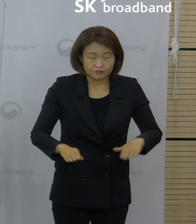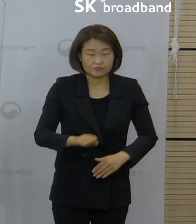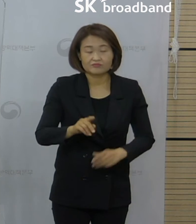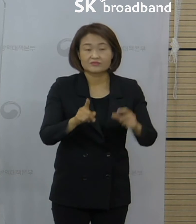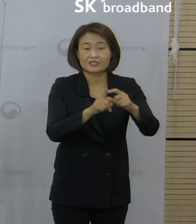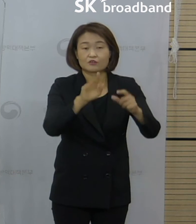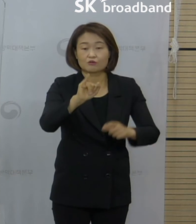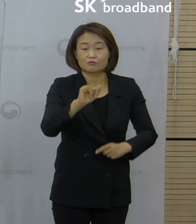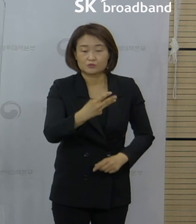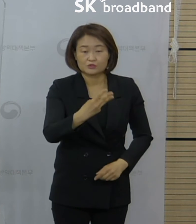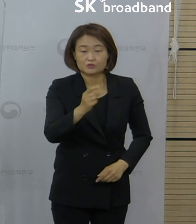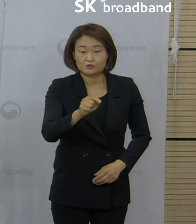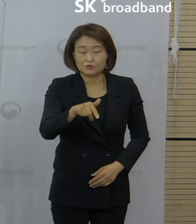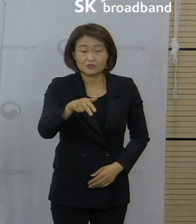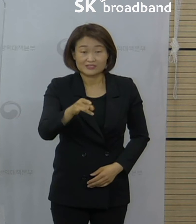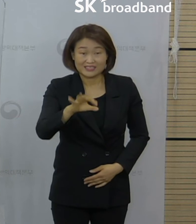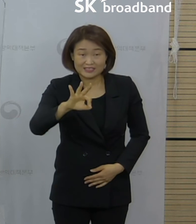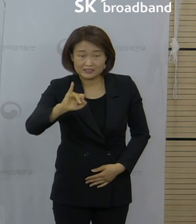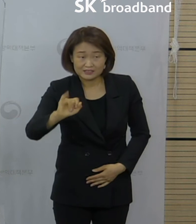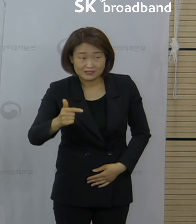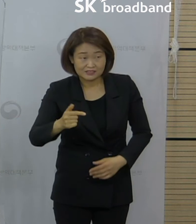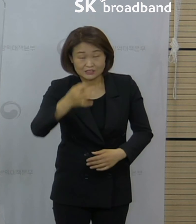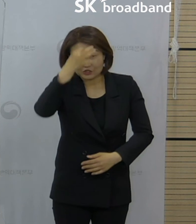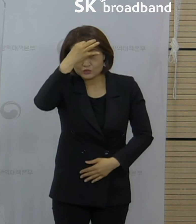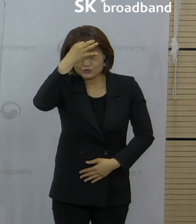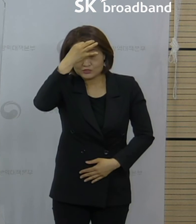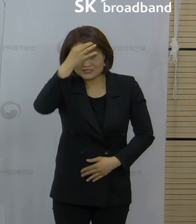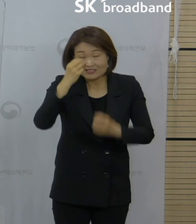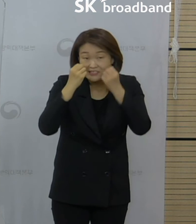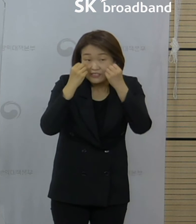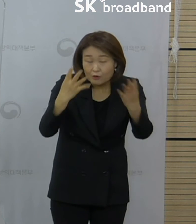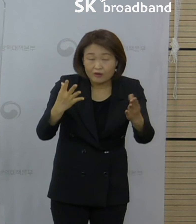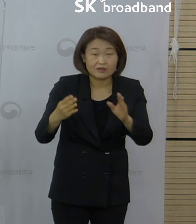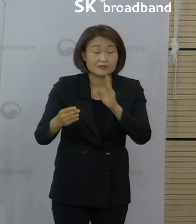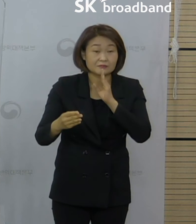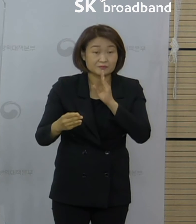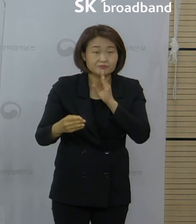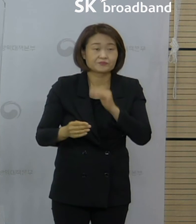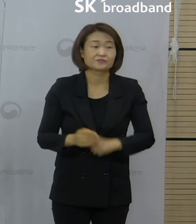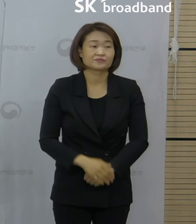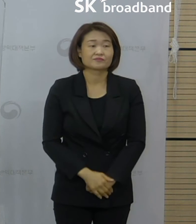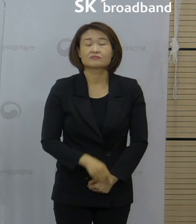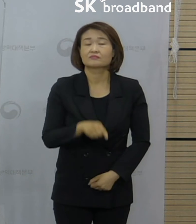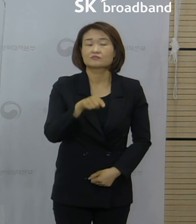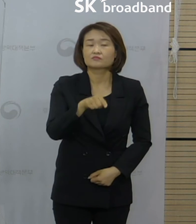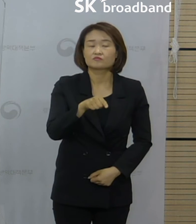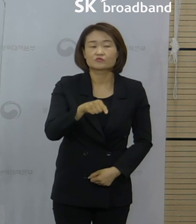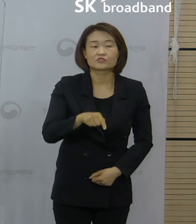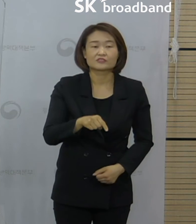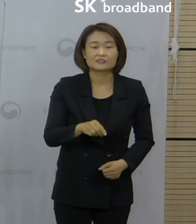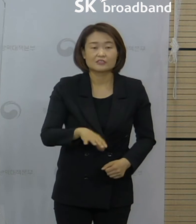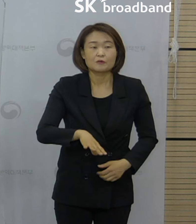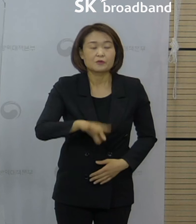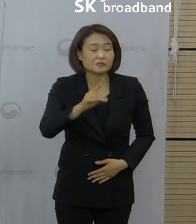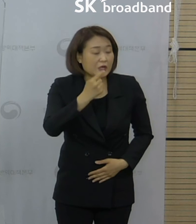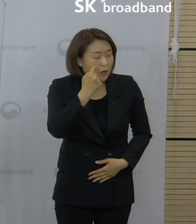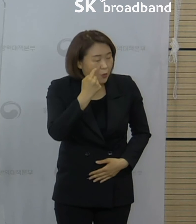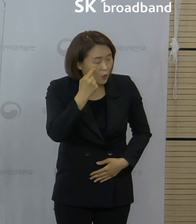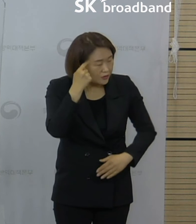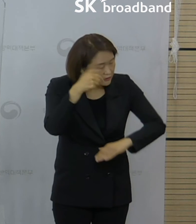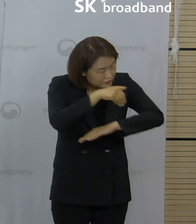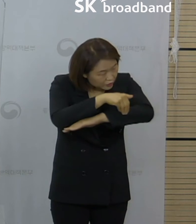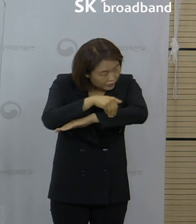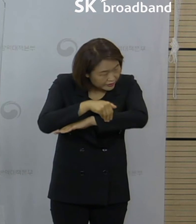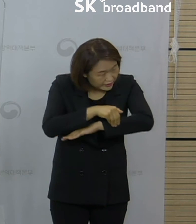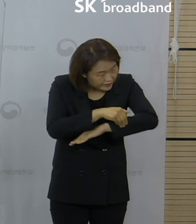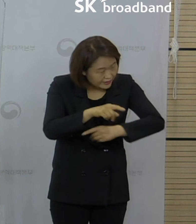관련해서는 아무래도 신기술이다 보니까 저희 질병청에서 스스로 그 블록체인 기술을 구현하고 실제로 설계할 만한